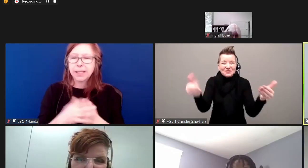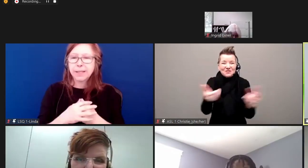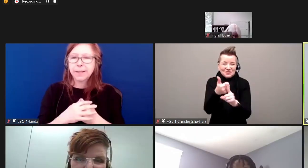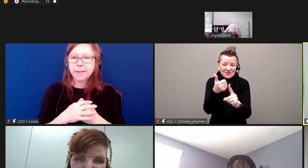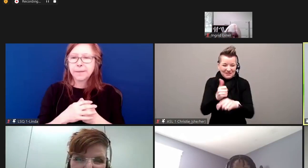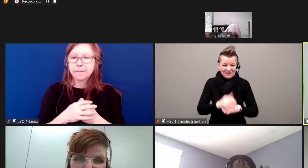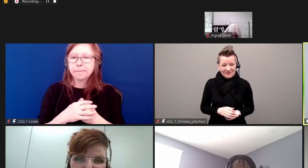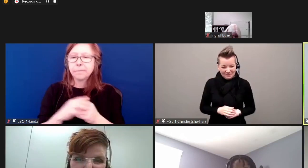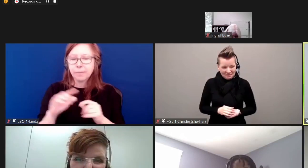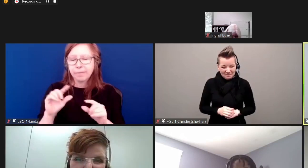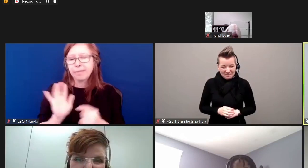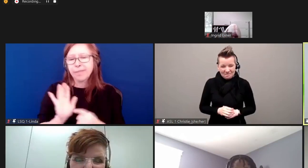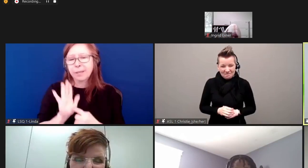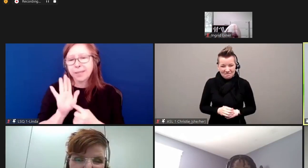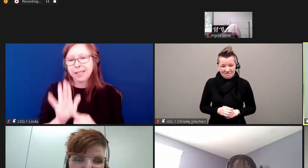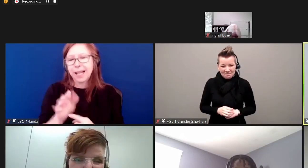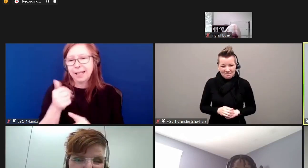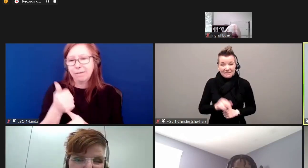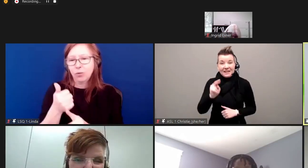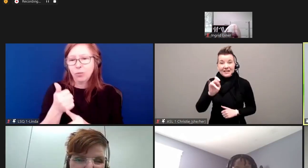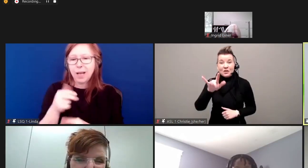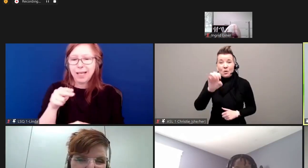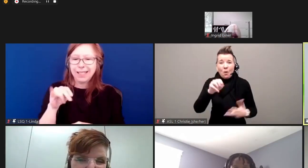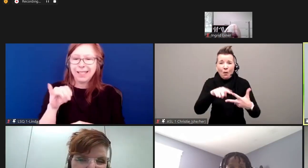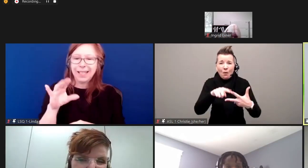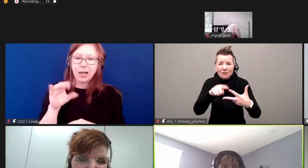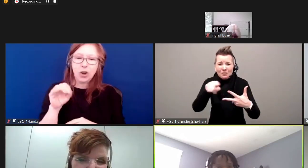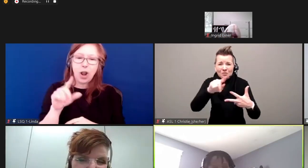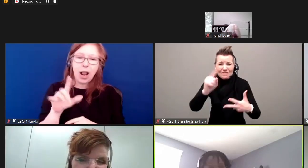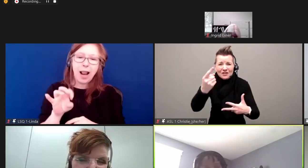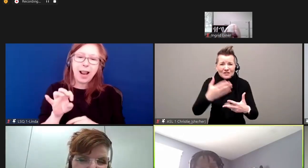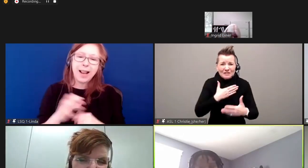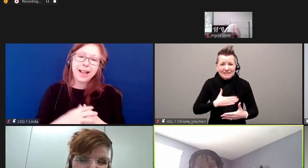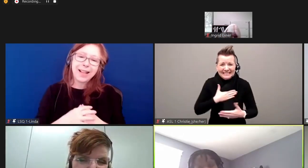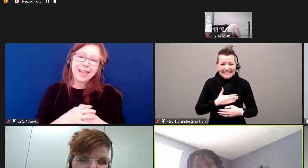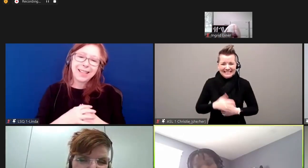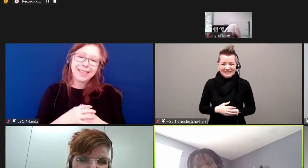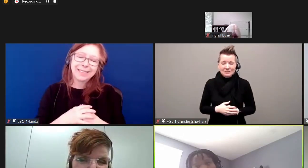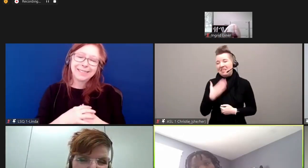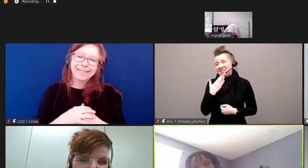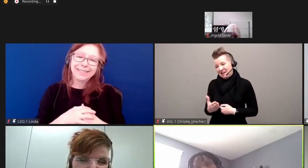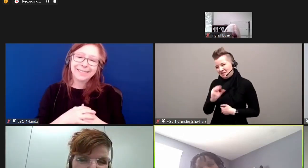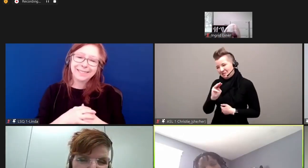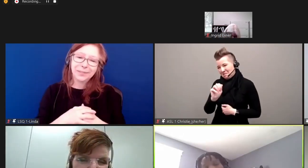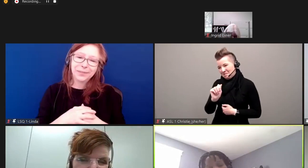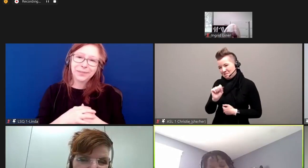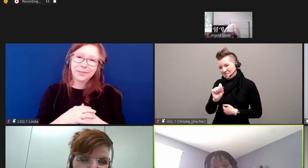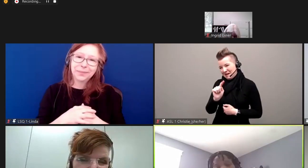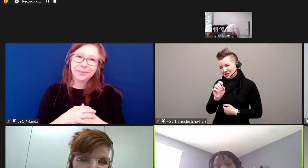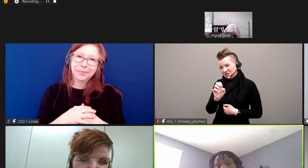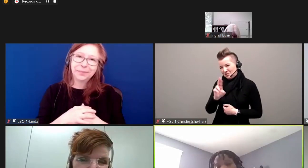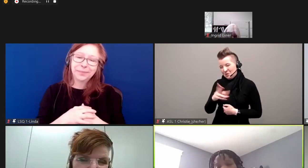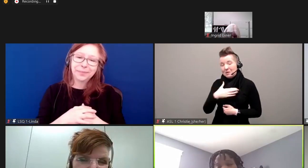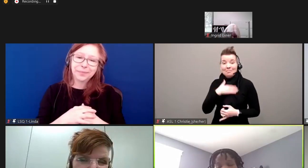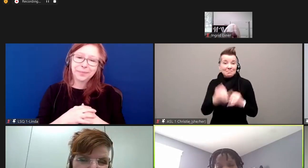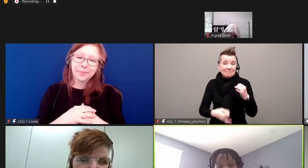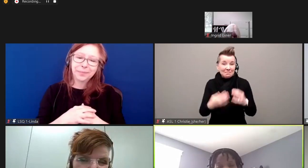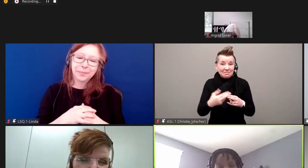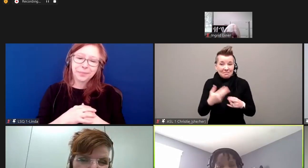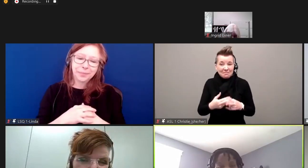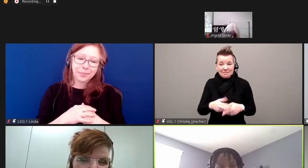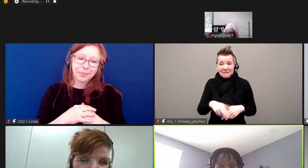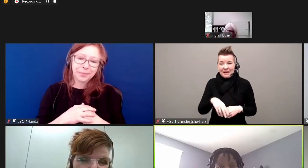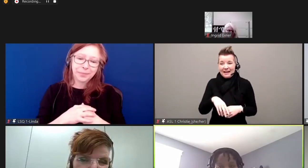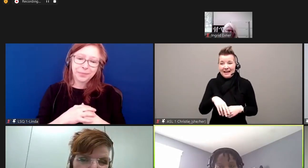Allez-y, présentez-vous-même, Nicole, allez-y. Merci, Mastour. The pronunciation is